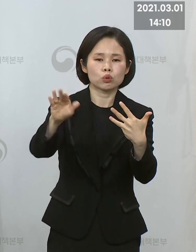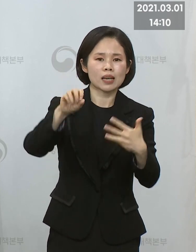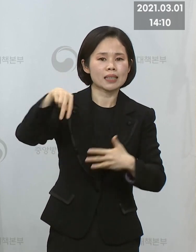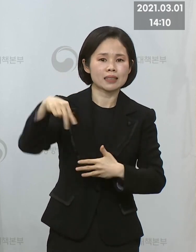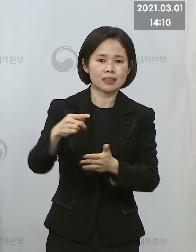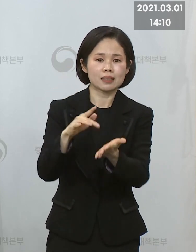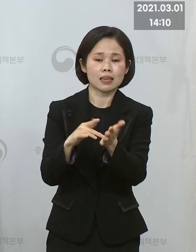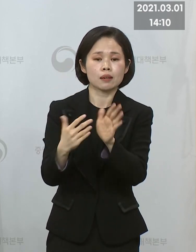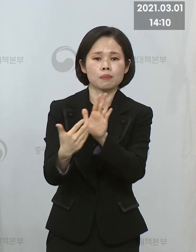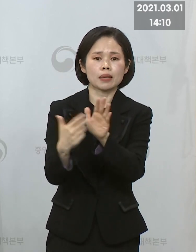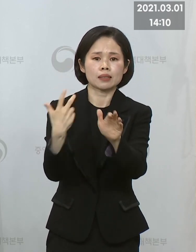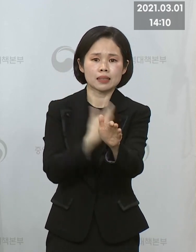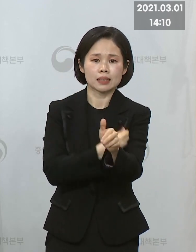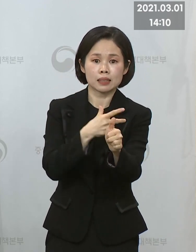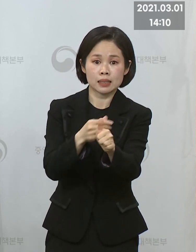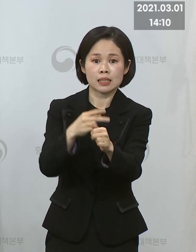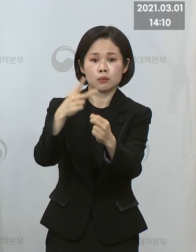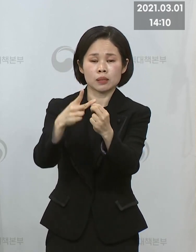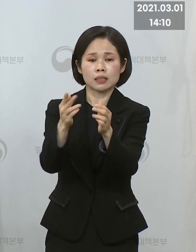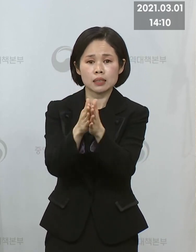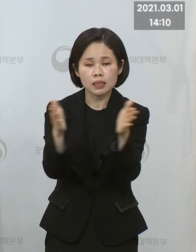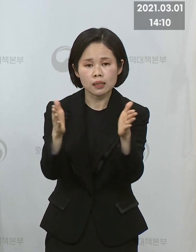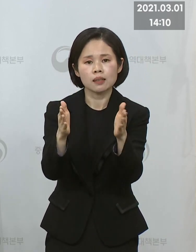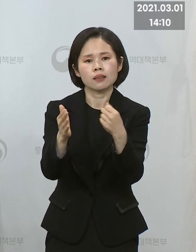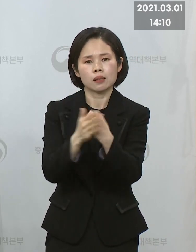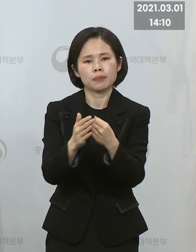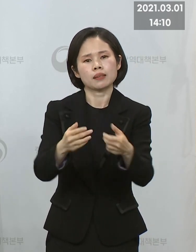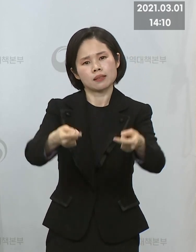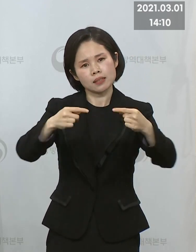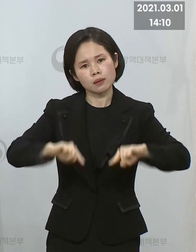반드시 챙겨서 맞아주실 것을 다시 한번 당부드립니다.